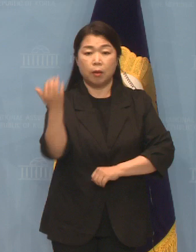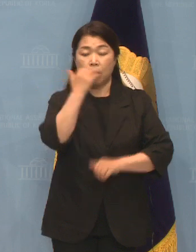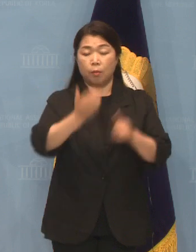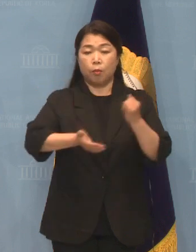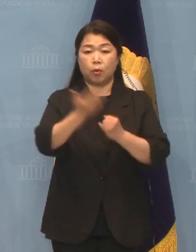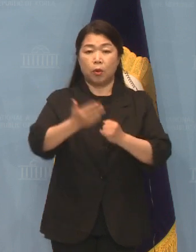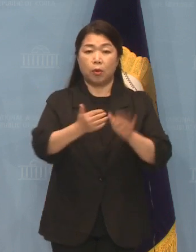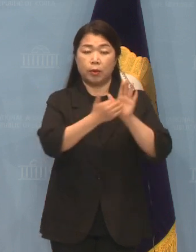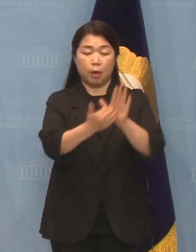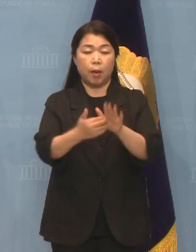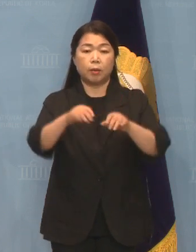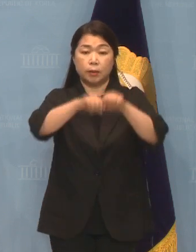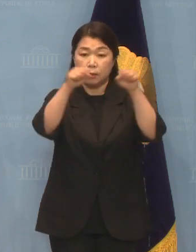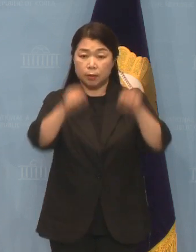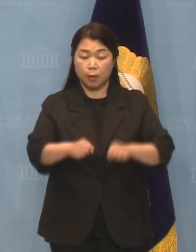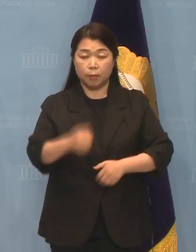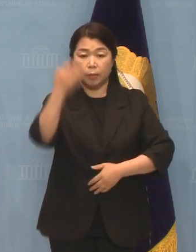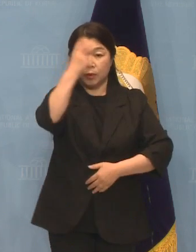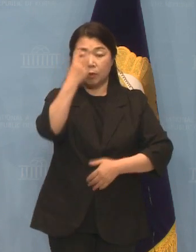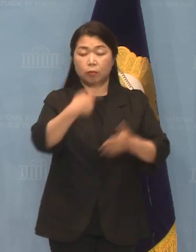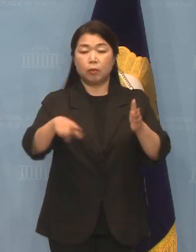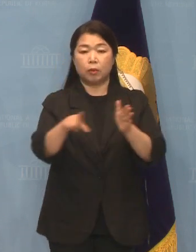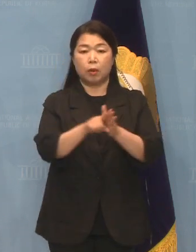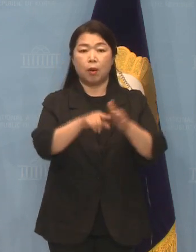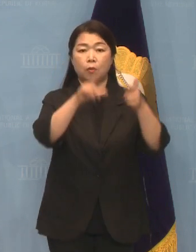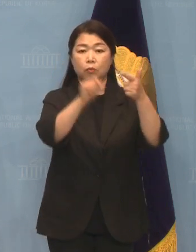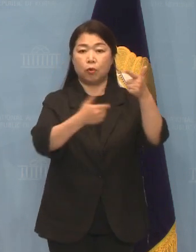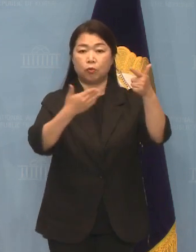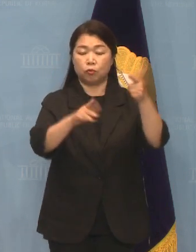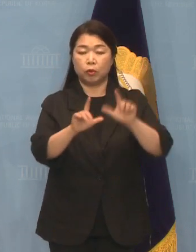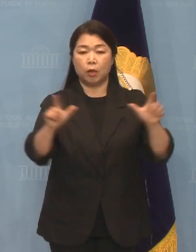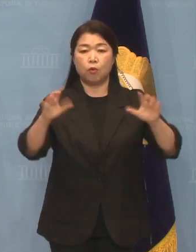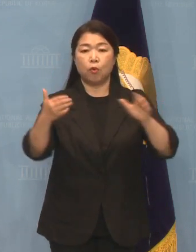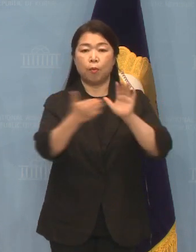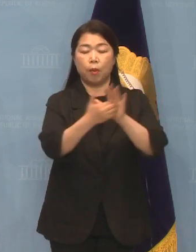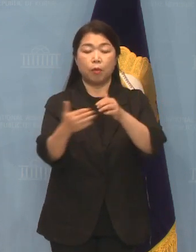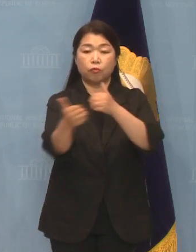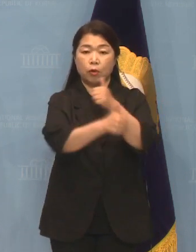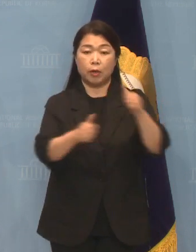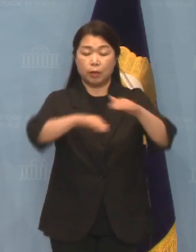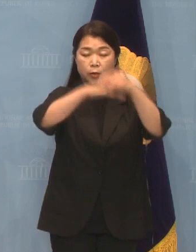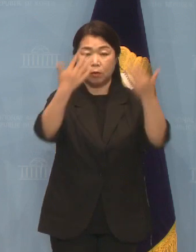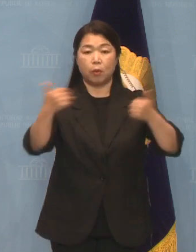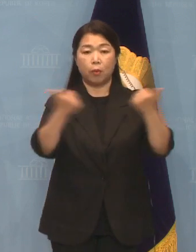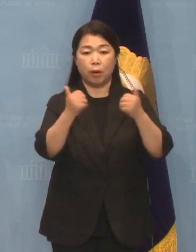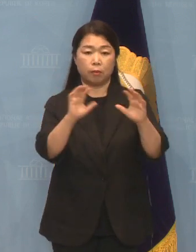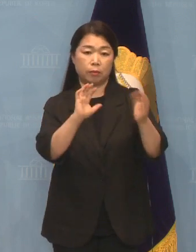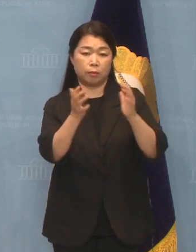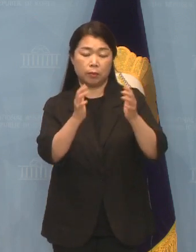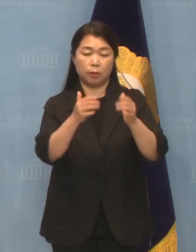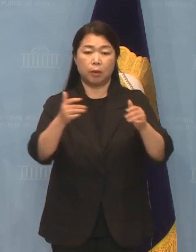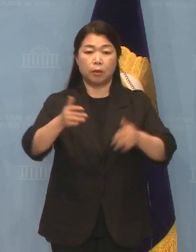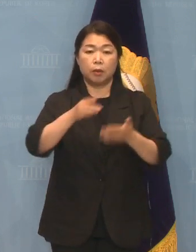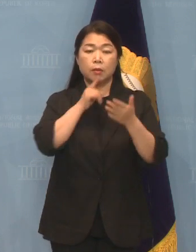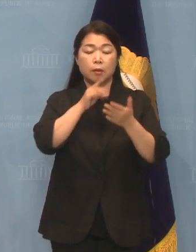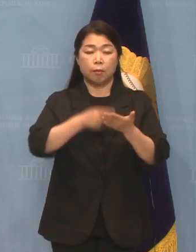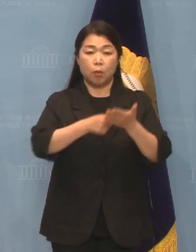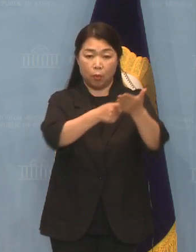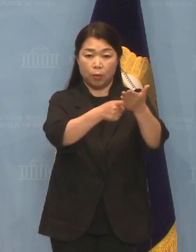시스템 현황을 점검하기 위해서 수요일 6월 9일 국방위원회는 전체회의를 열어서 현안 보고를 할